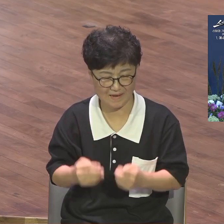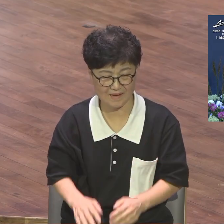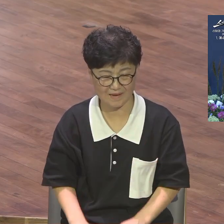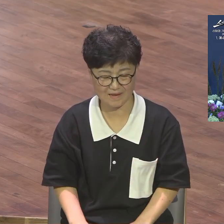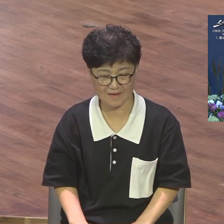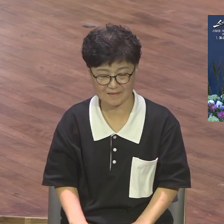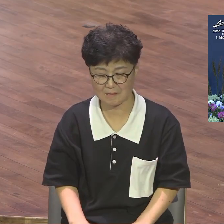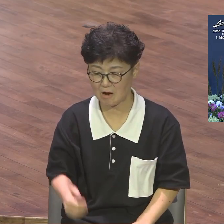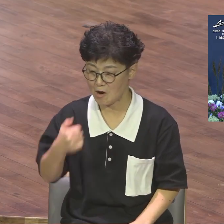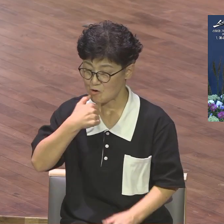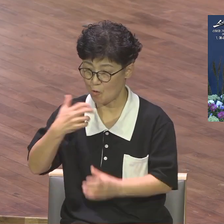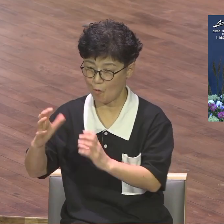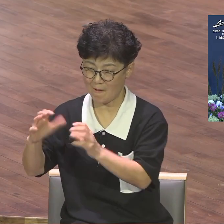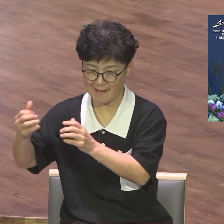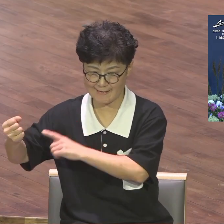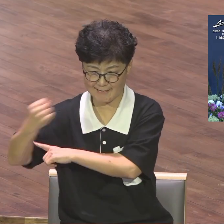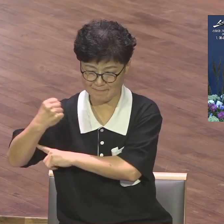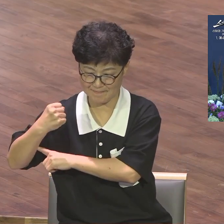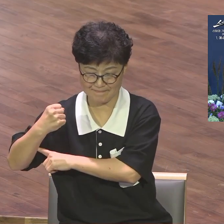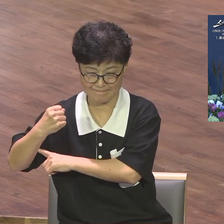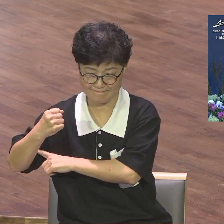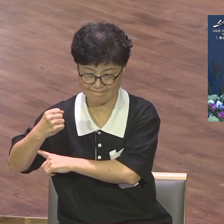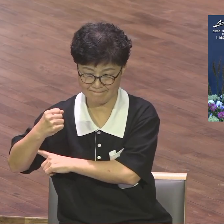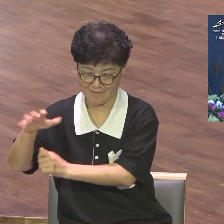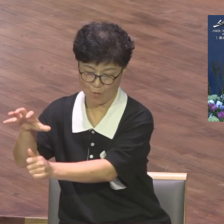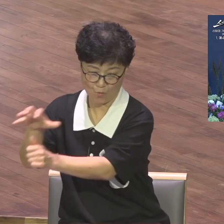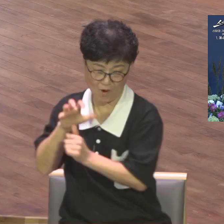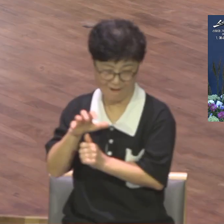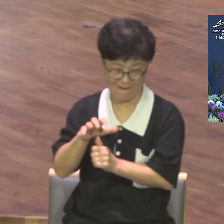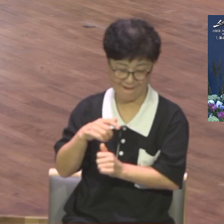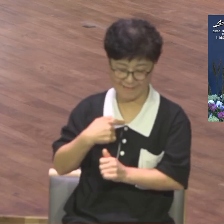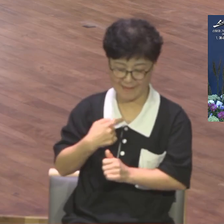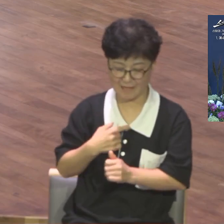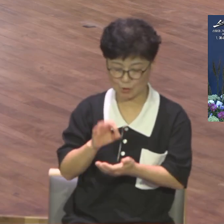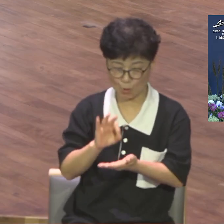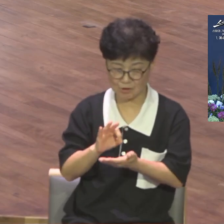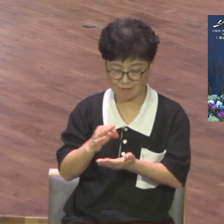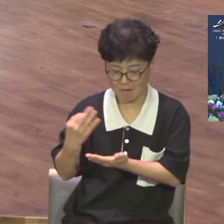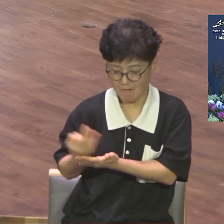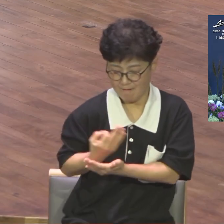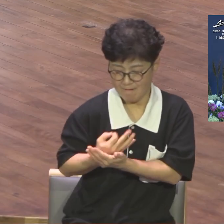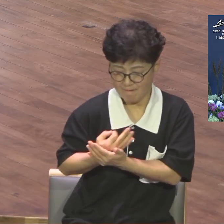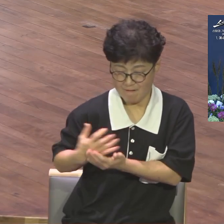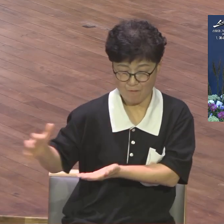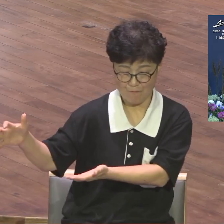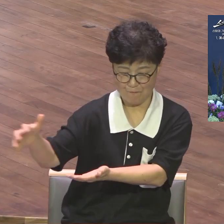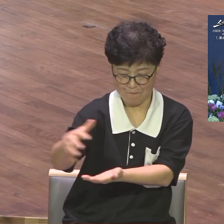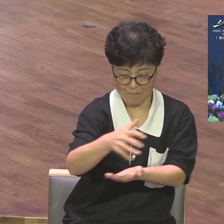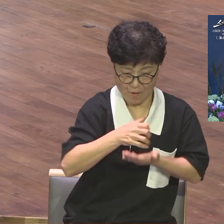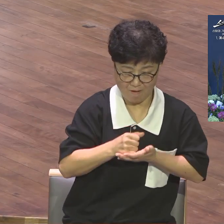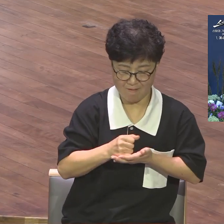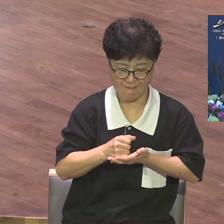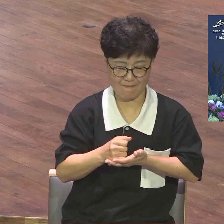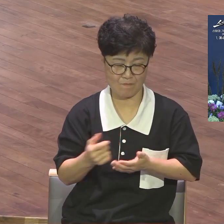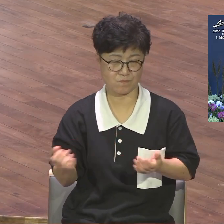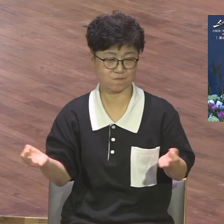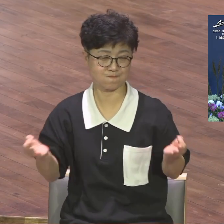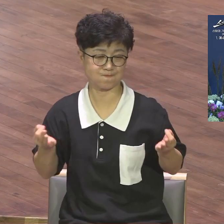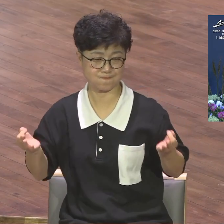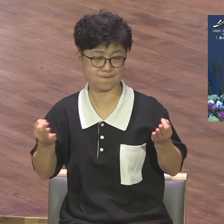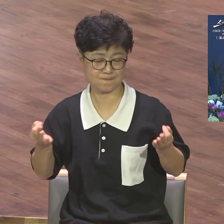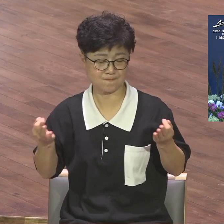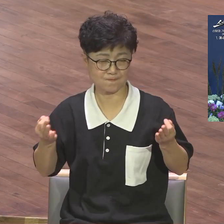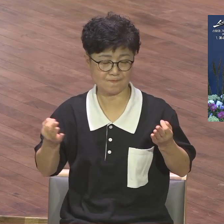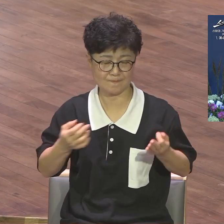정권의 힘을 빌려서 이걸 한번 해결해 볼까, 내가 한번 물질을 많이 모아봐서 이 물질의 힘을 벌려서 나름대로 자신의